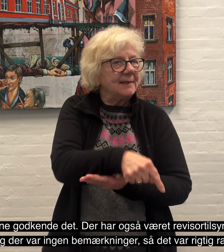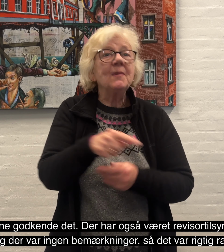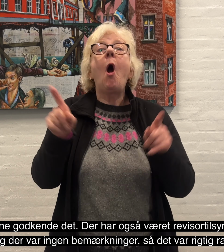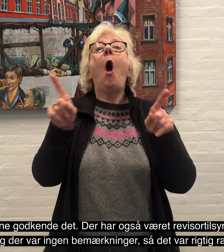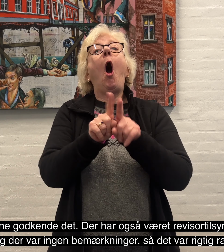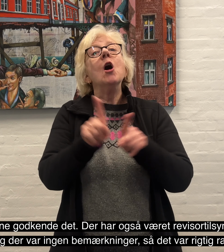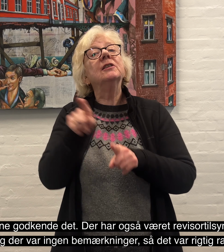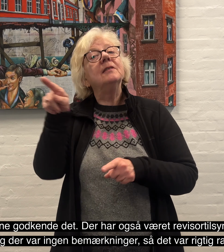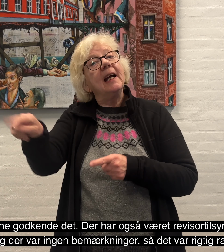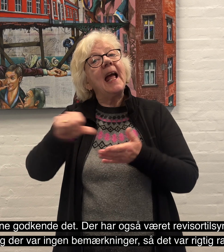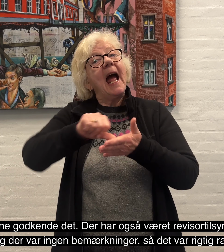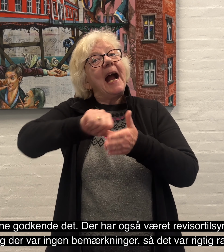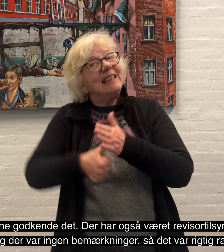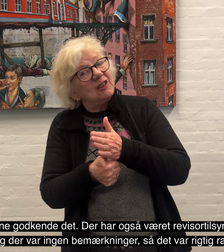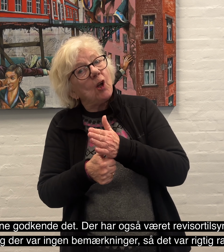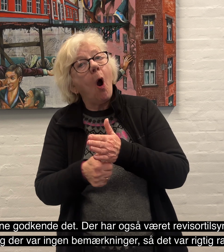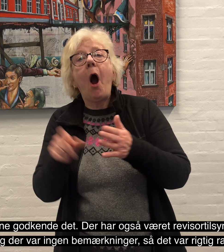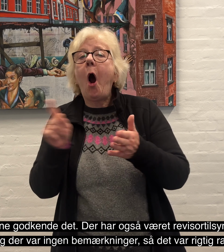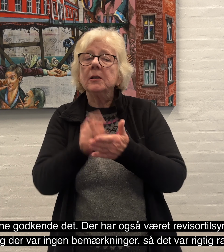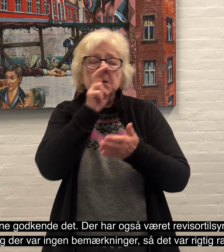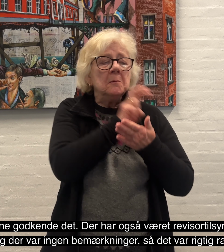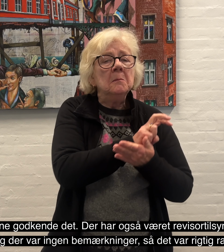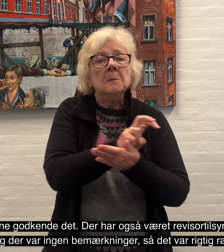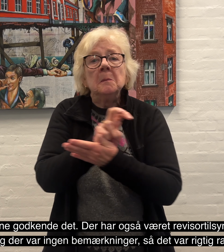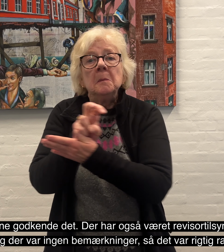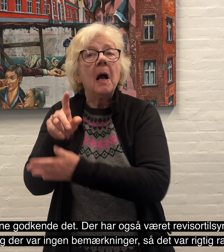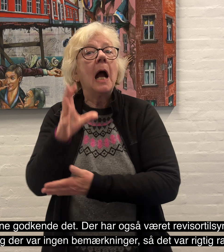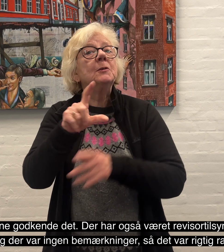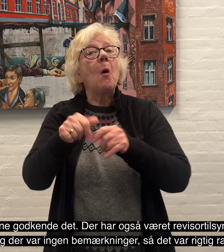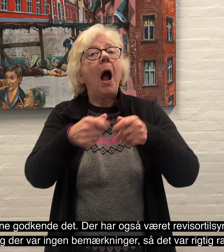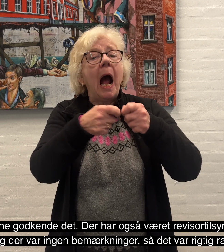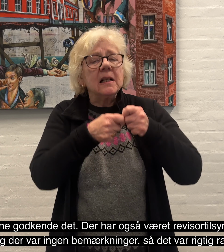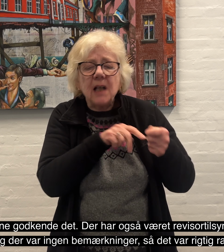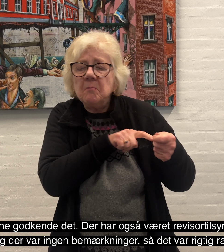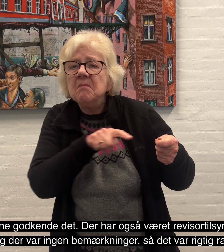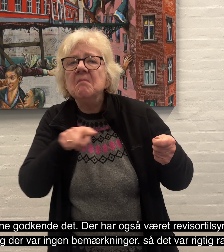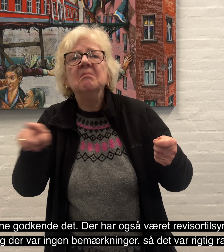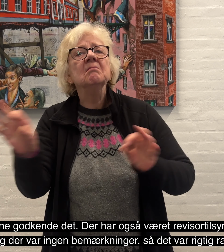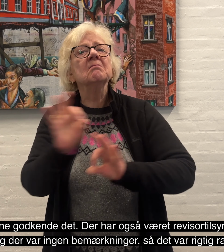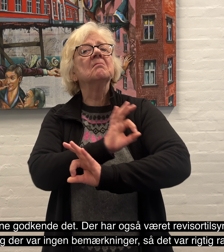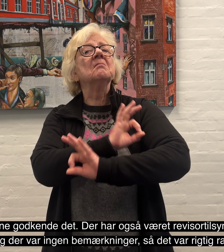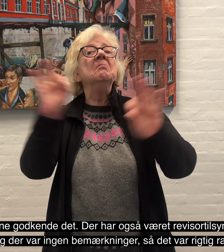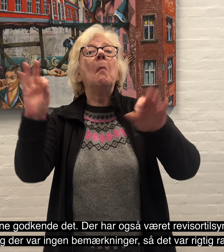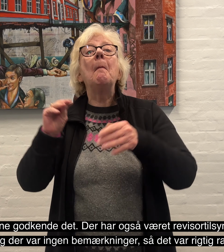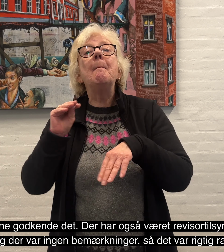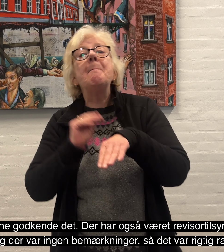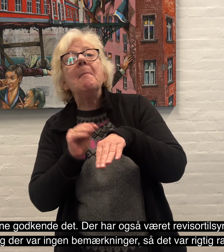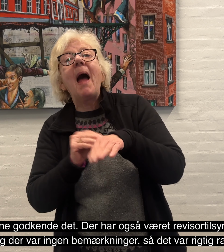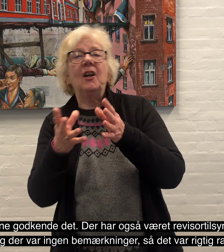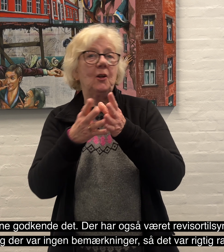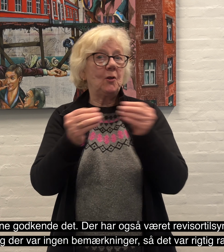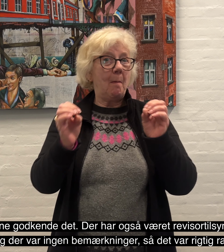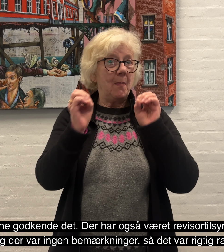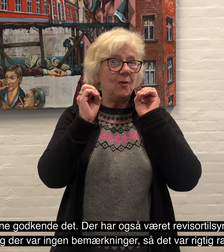bestyrelsen kunne godkende det. Der var også revisertilsyn, og på Kasper Gårds regnskab har der været, og der var